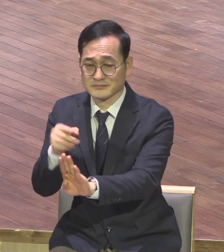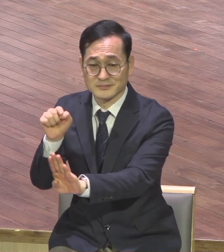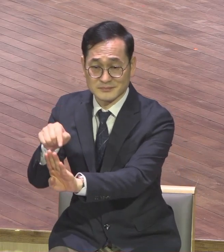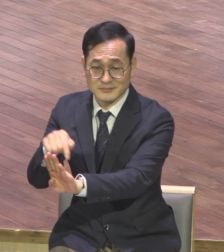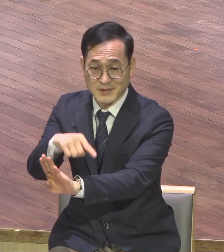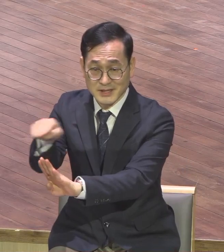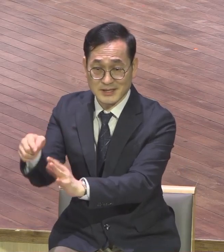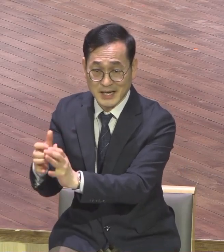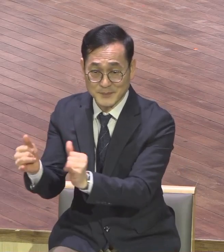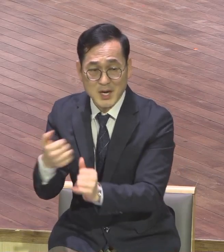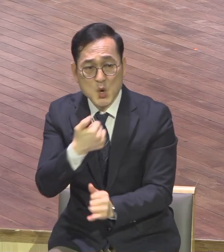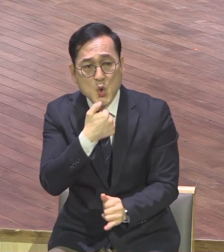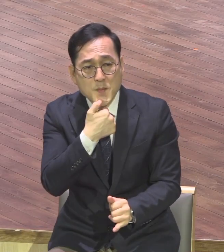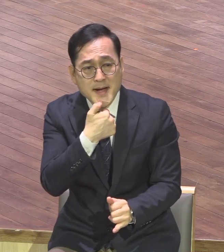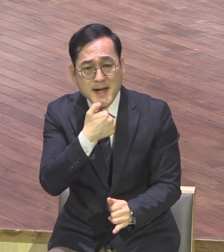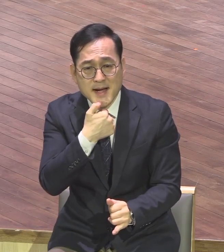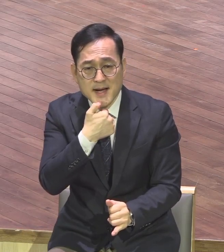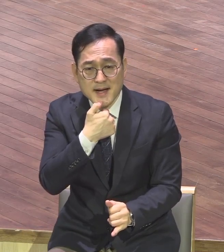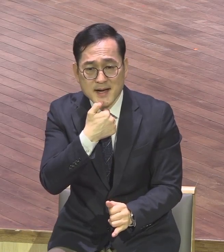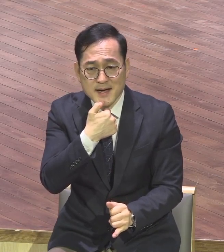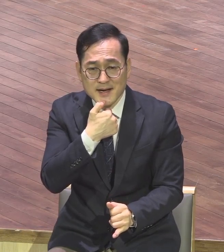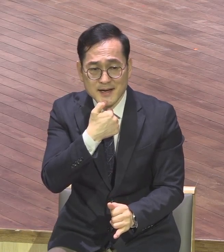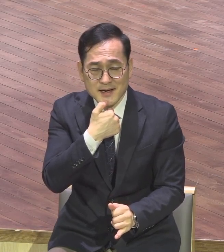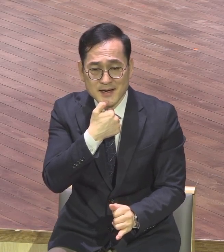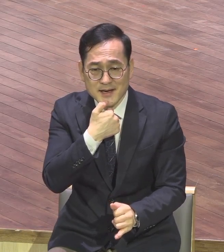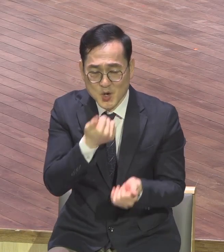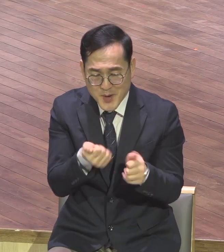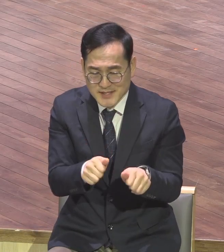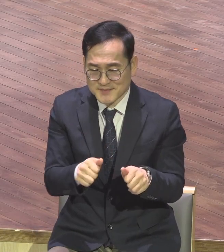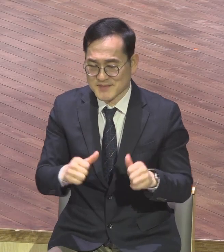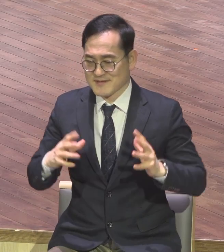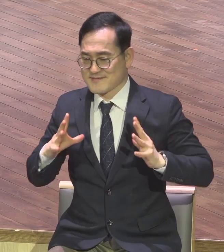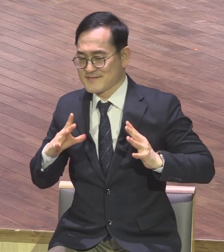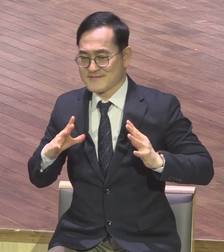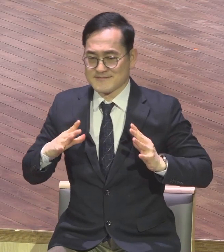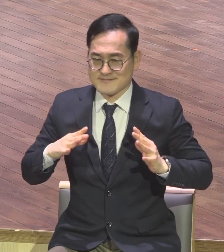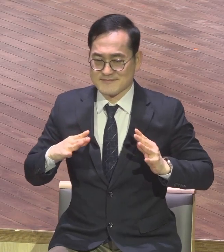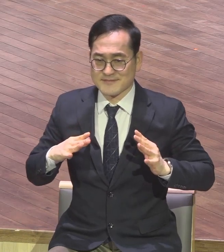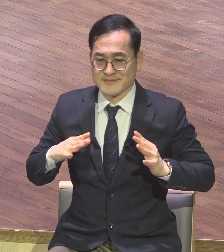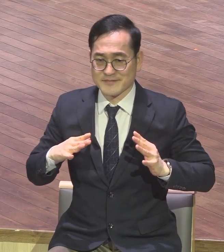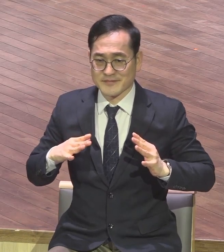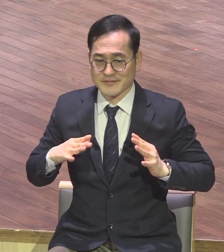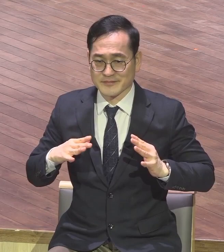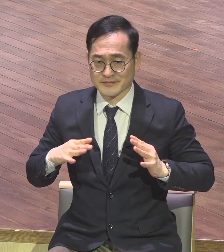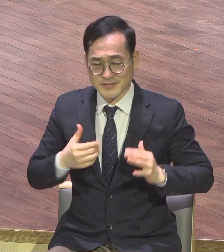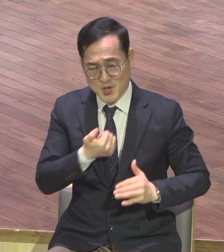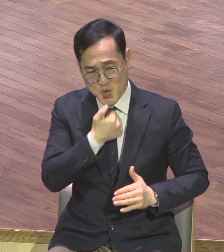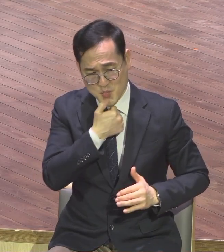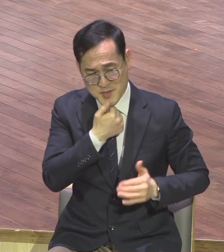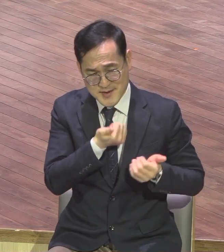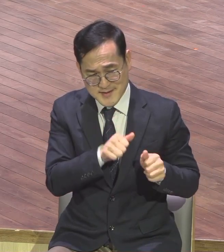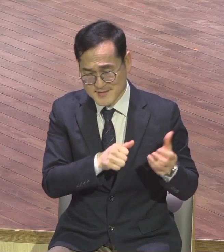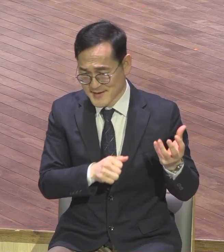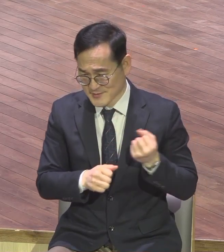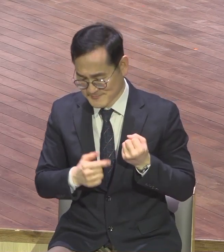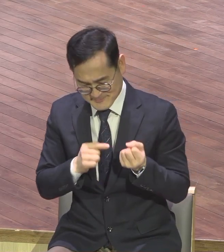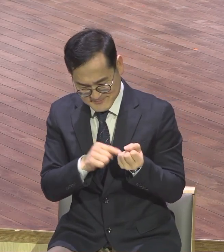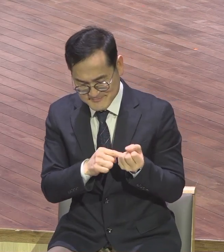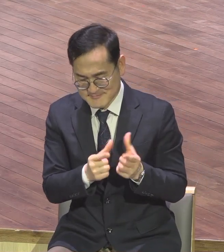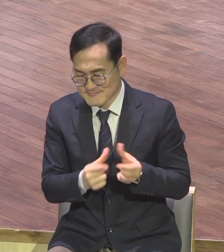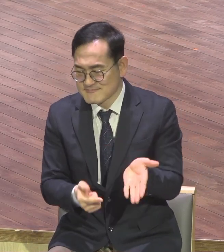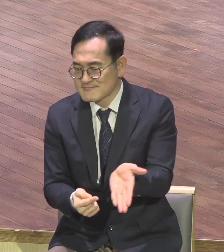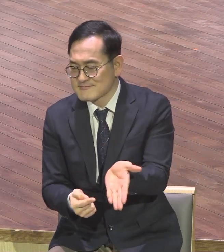로마 시민권을 가지고 있다는 것을 엄청나게 자랑했습니다. 자부심이 있었습니다. 이 로마 본토에 있는